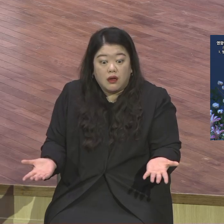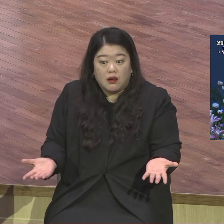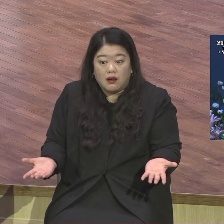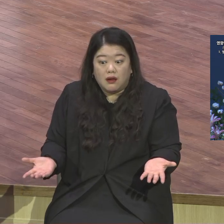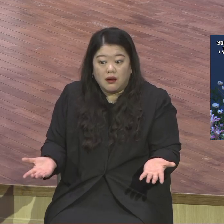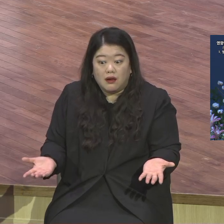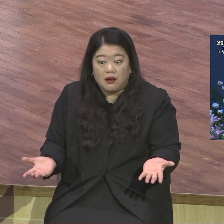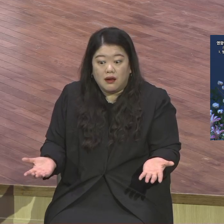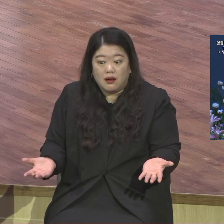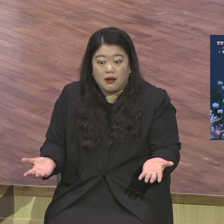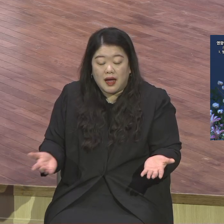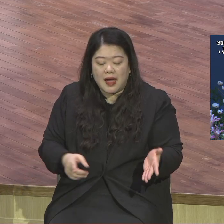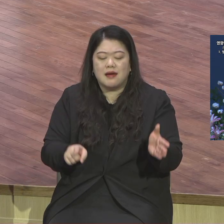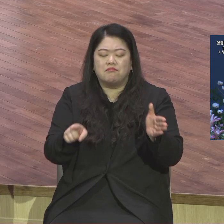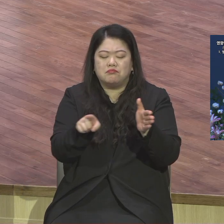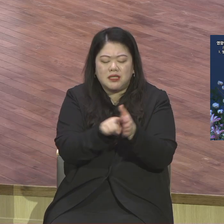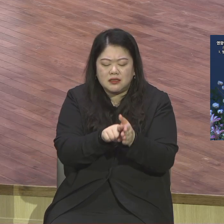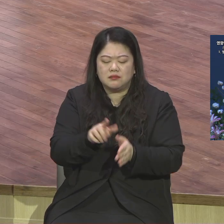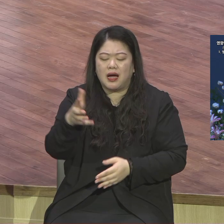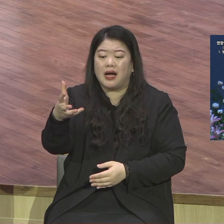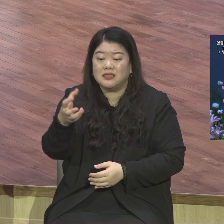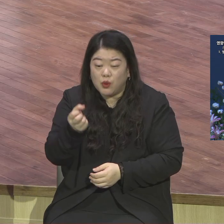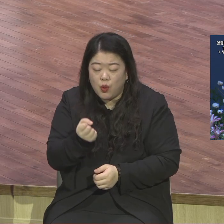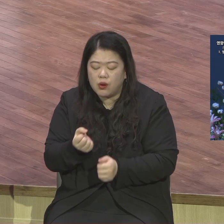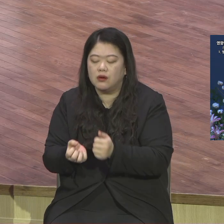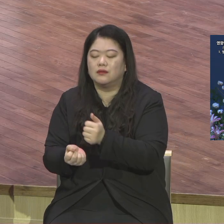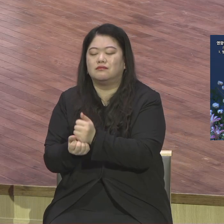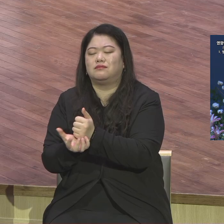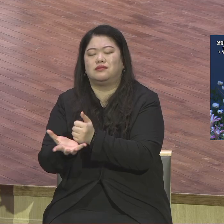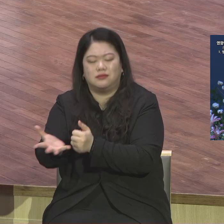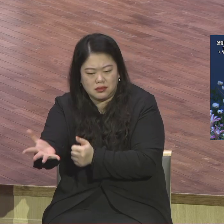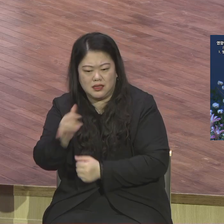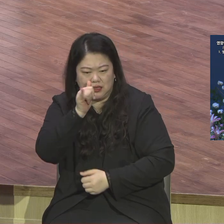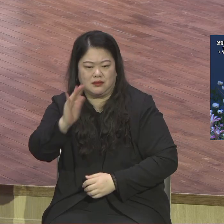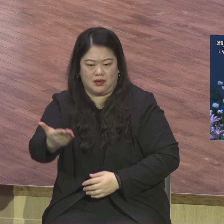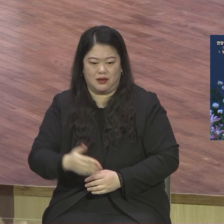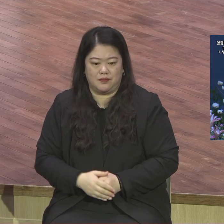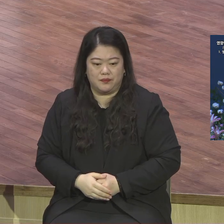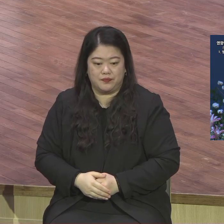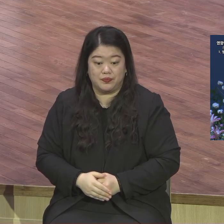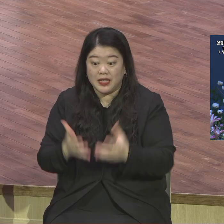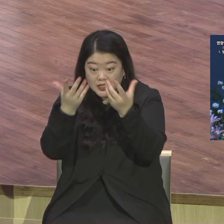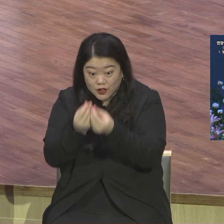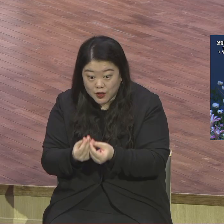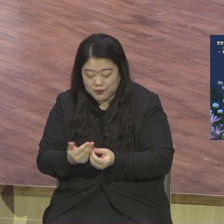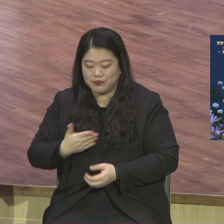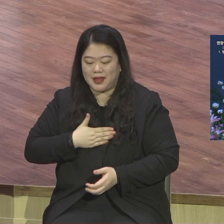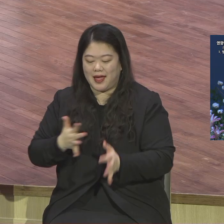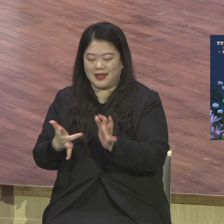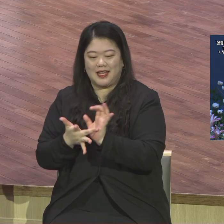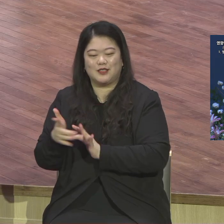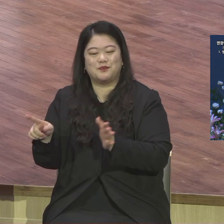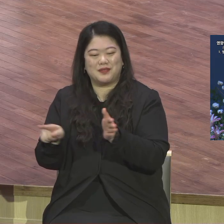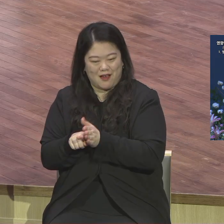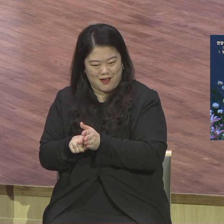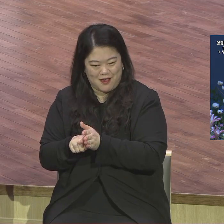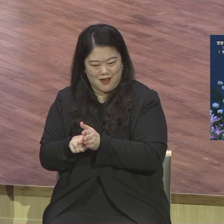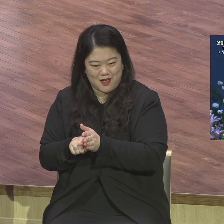가족이 볼 때, 제일 가까운 가족이 볼 때, 제일 친한 친구가 볼 때,